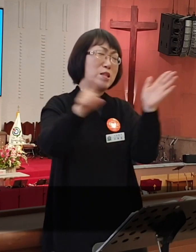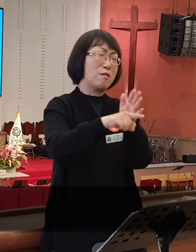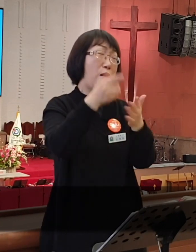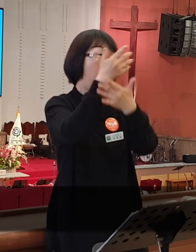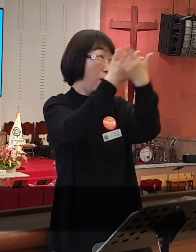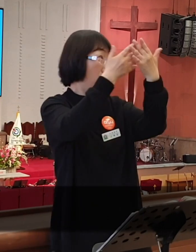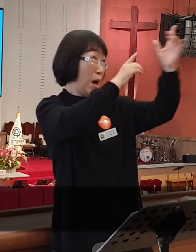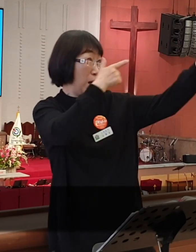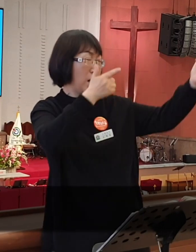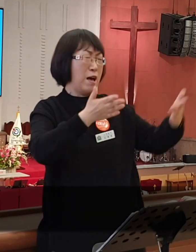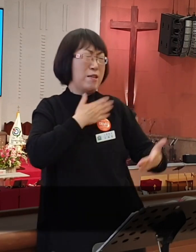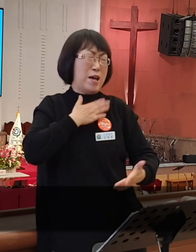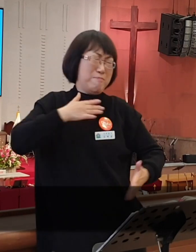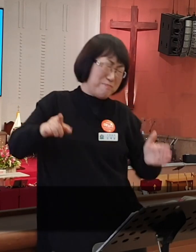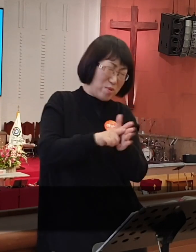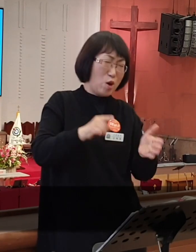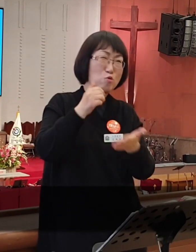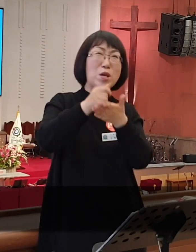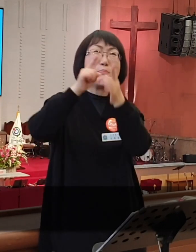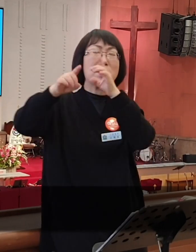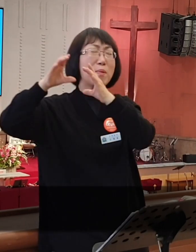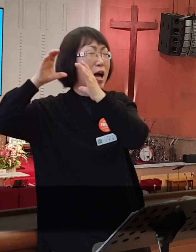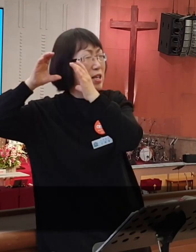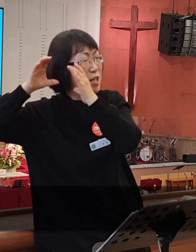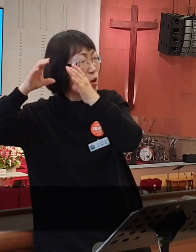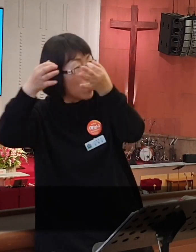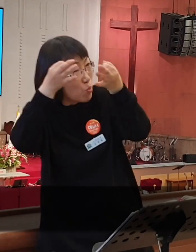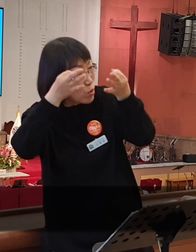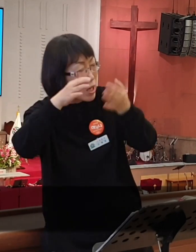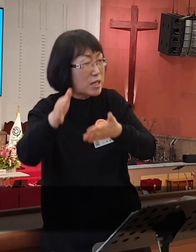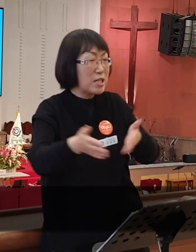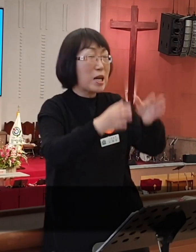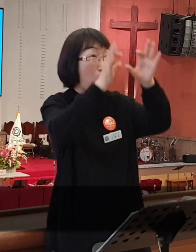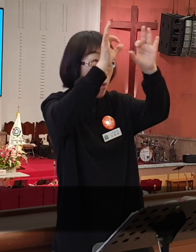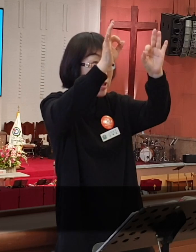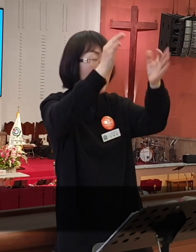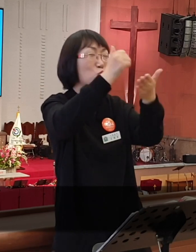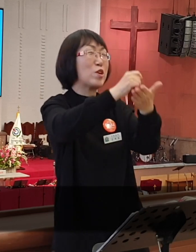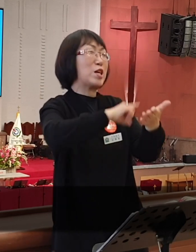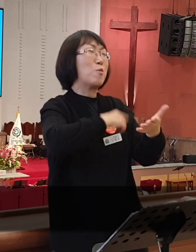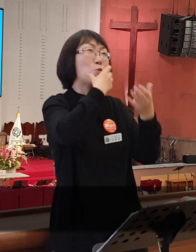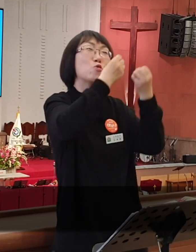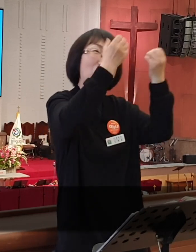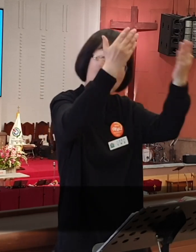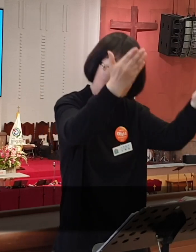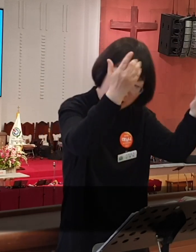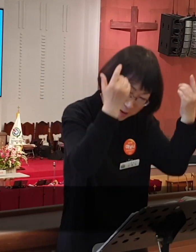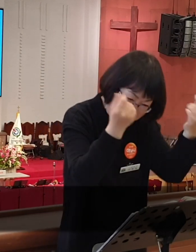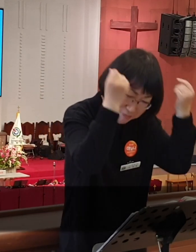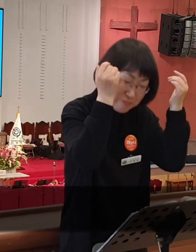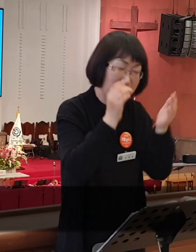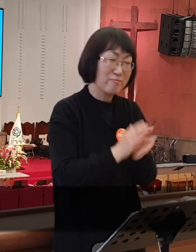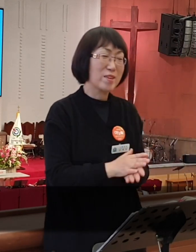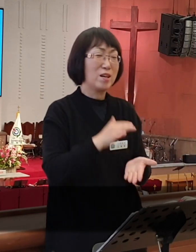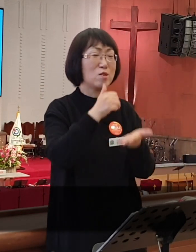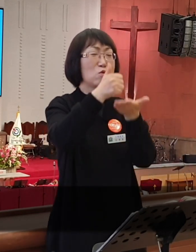애매한 거 아니다. 나를 믿어라. 주의 말씀에 귀를 기울이시고 그 길을 보시기를 주의 이름으로 축원합니다. 이게 주님께서